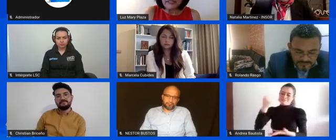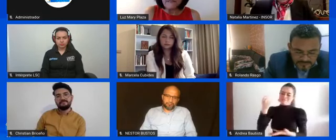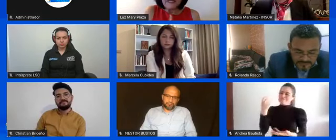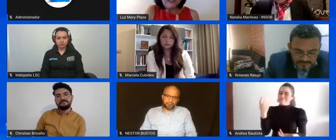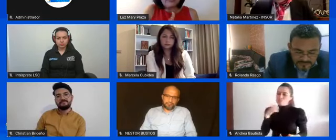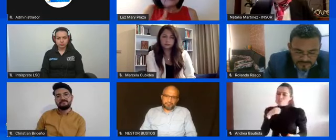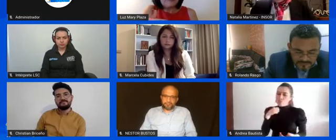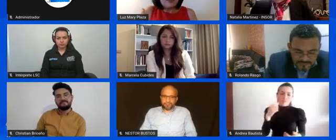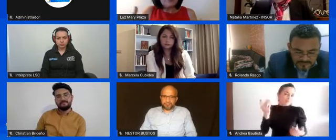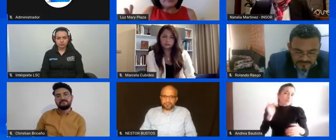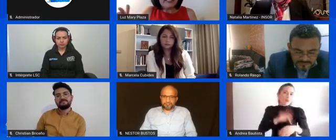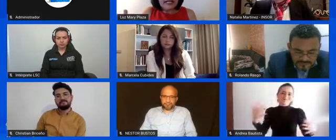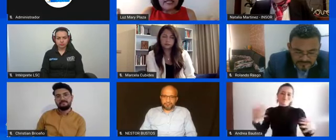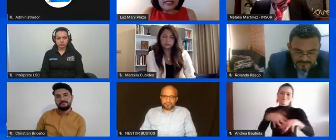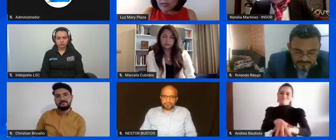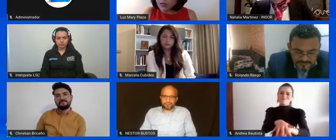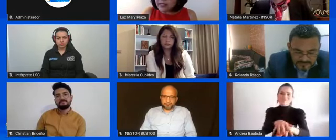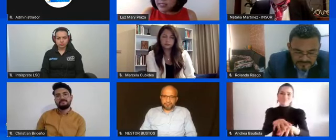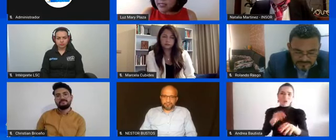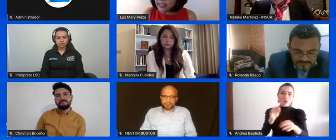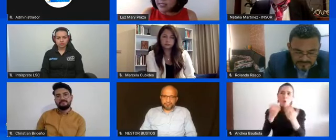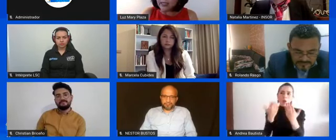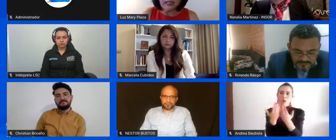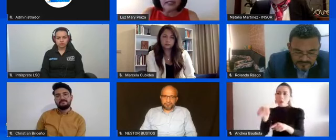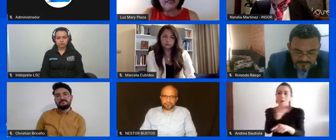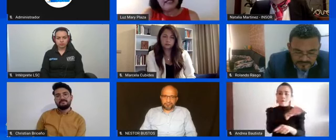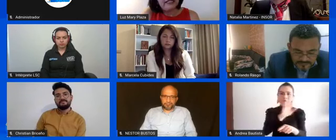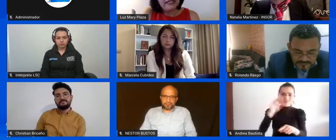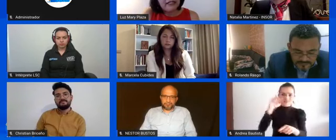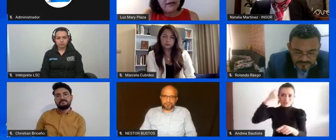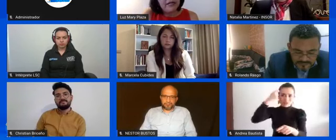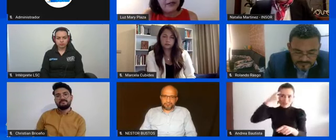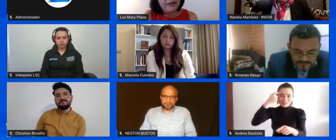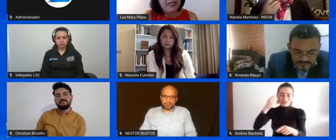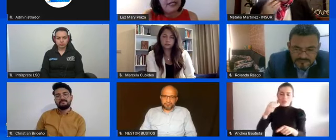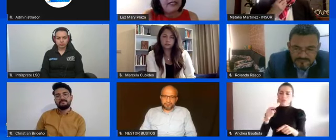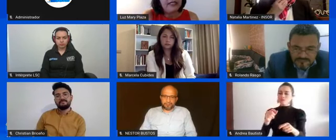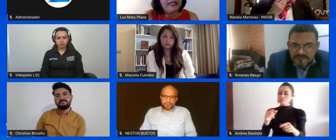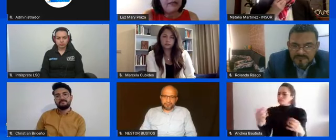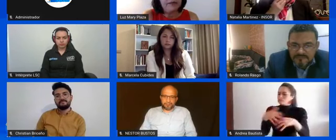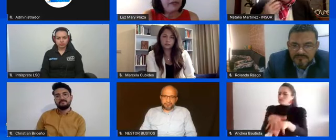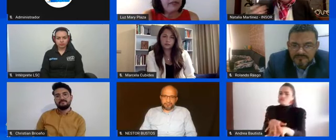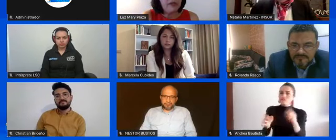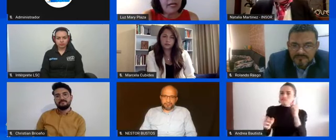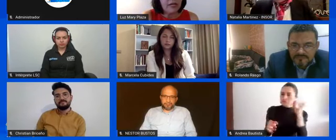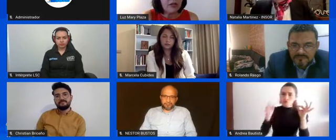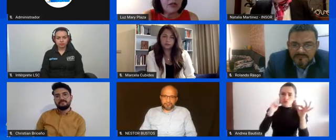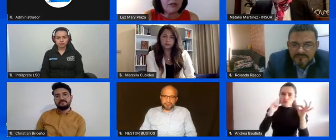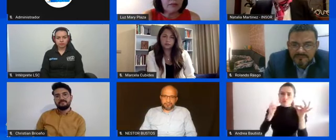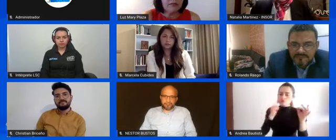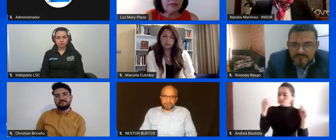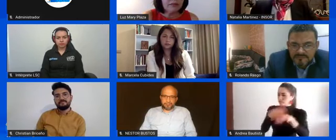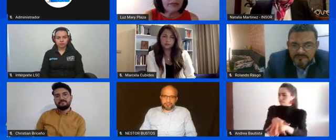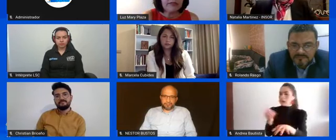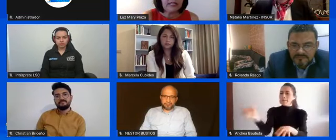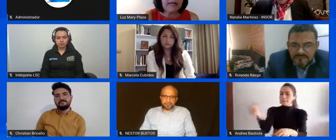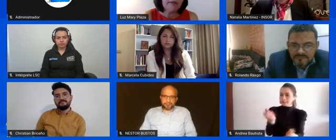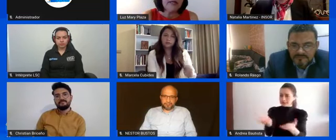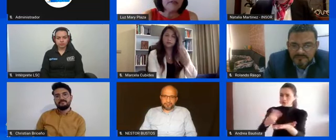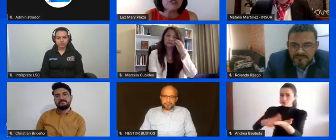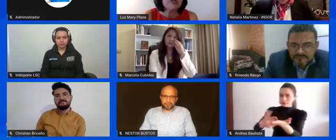intérprete. Entonces trazamos la línea, cuál sería la línea de trabajo. Y fue algo,